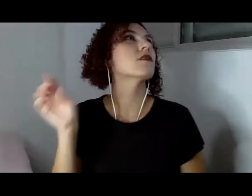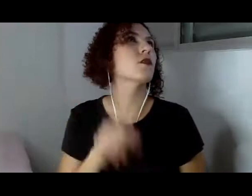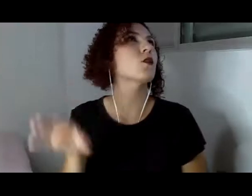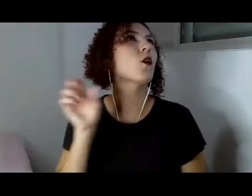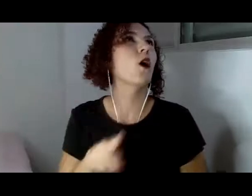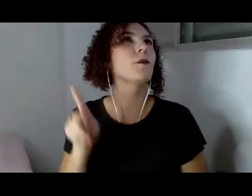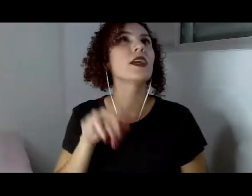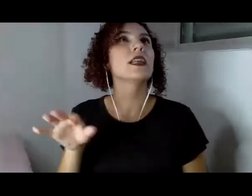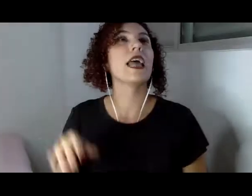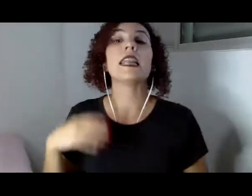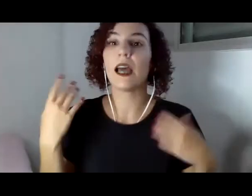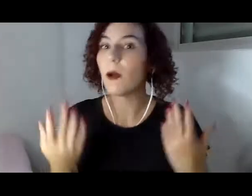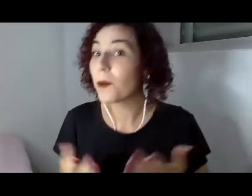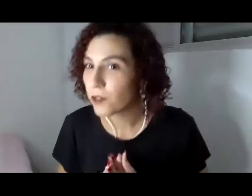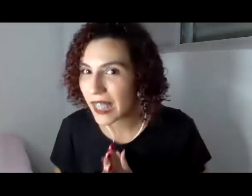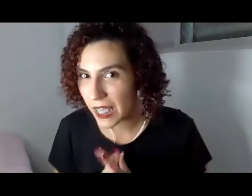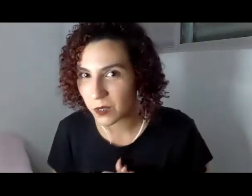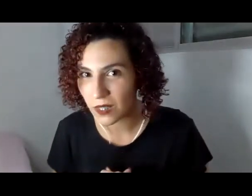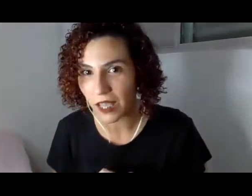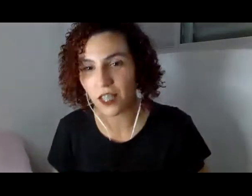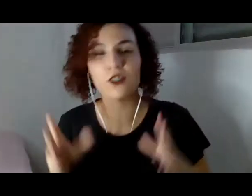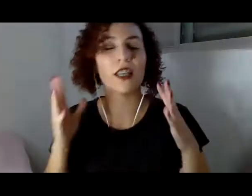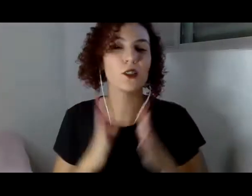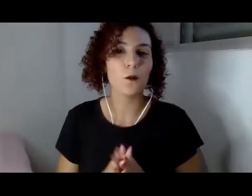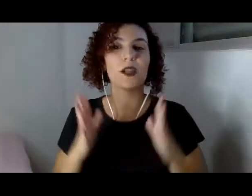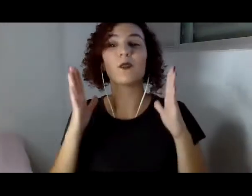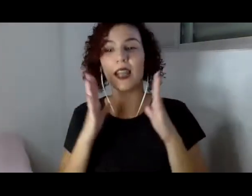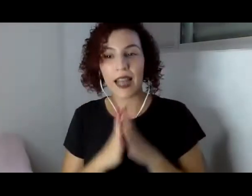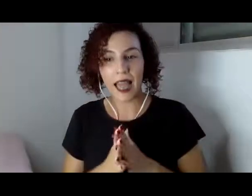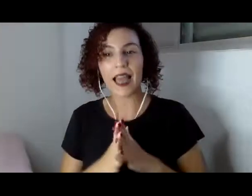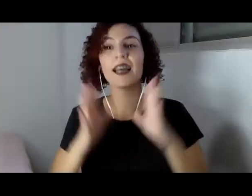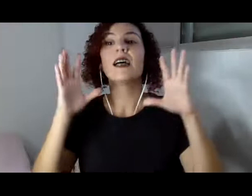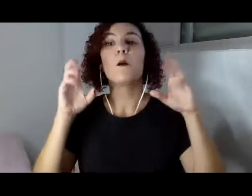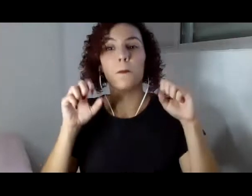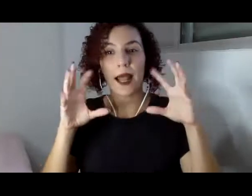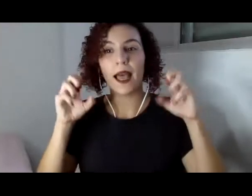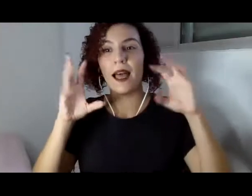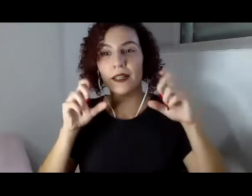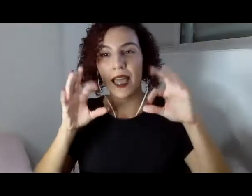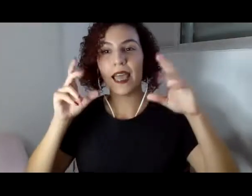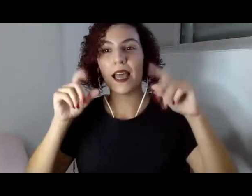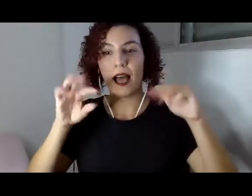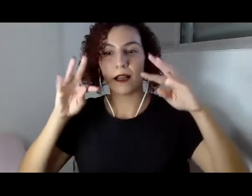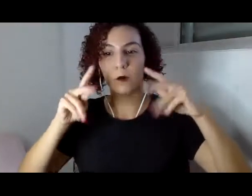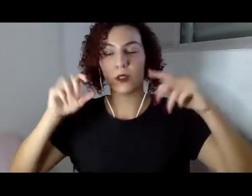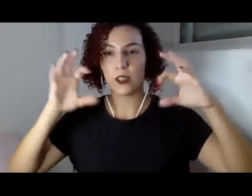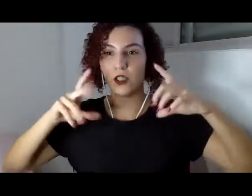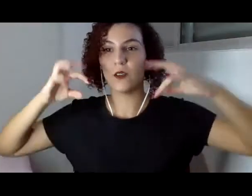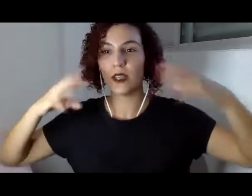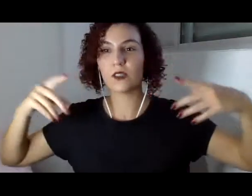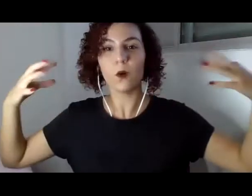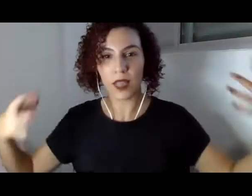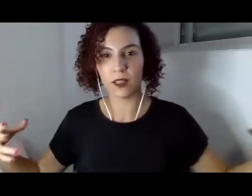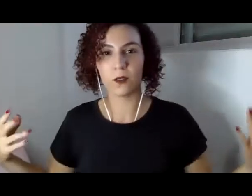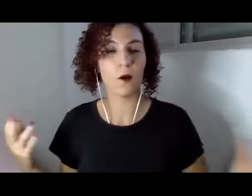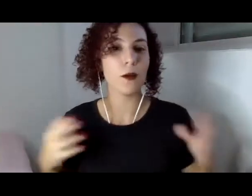ônibus. Todo nome, né? Não é para eu fazer isso, tá, gente? É só para eu treinar para, né, o